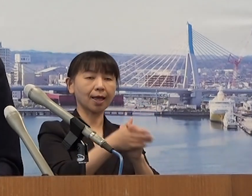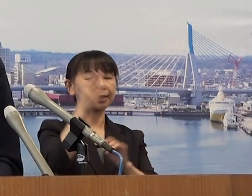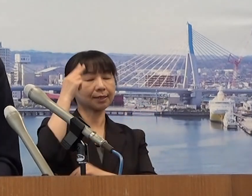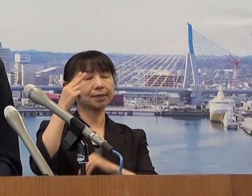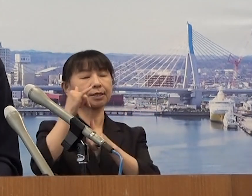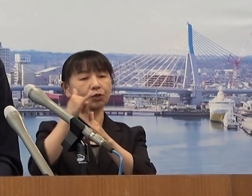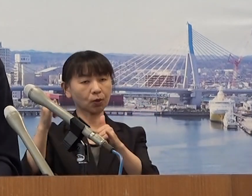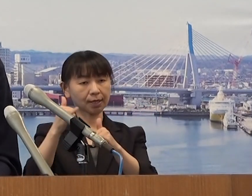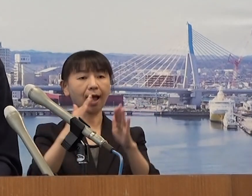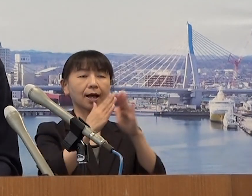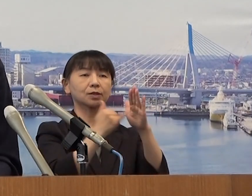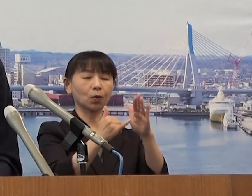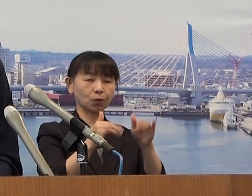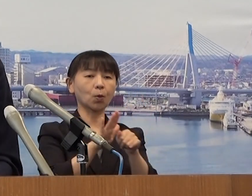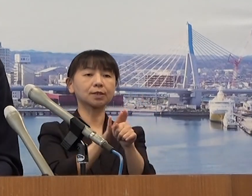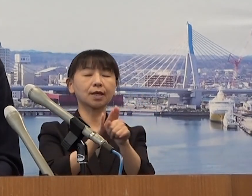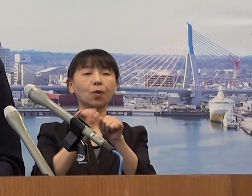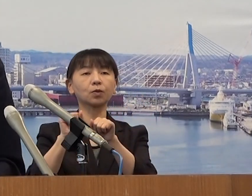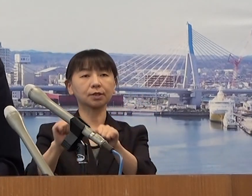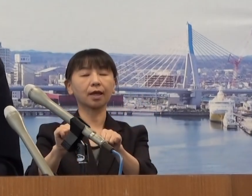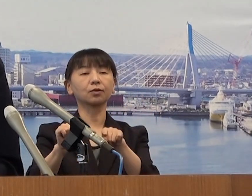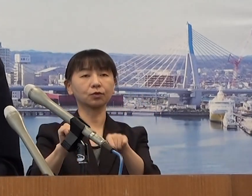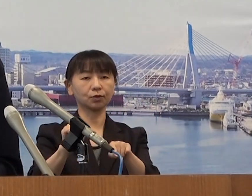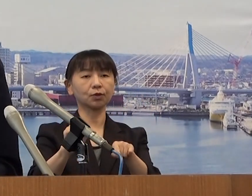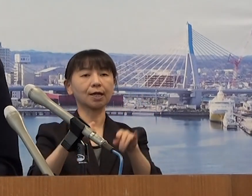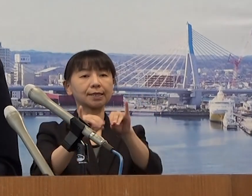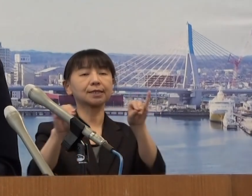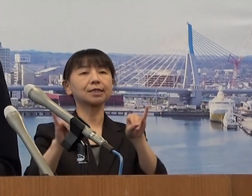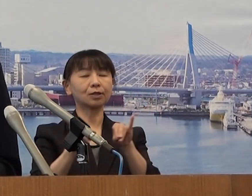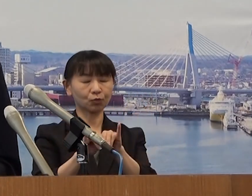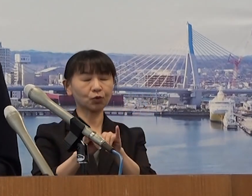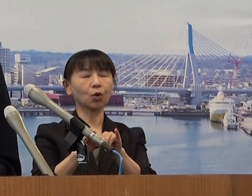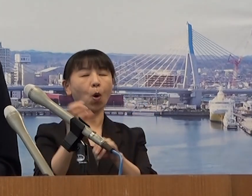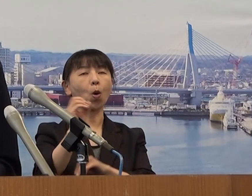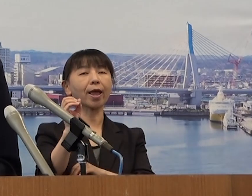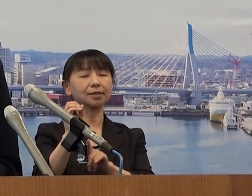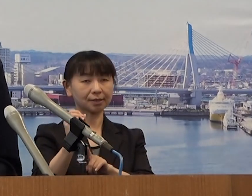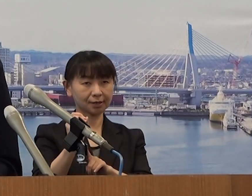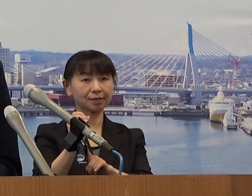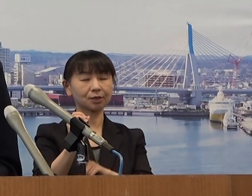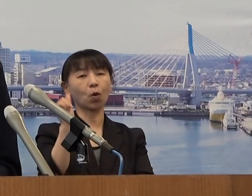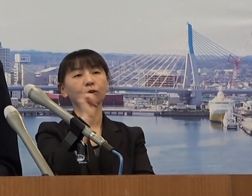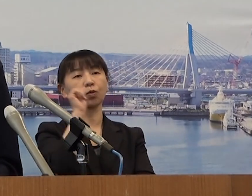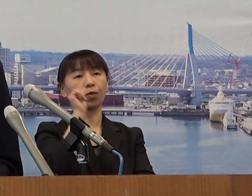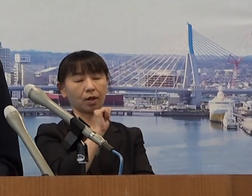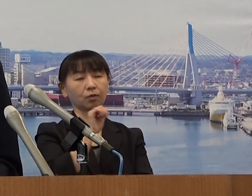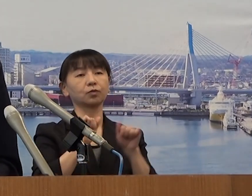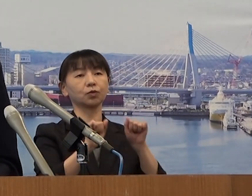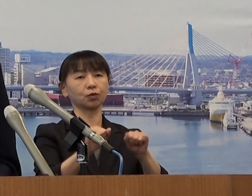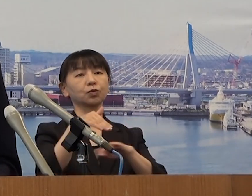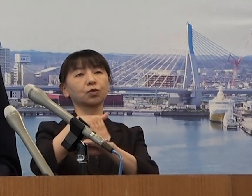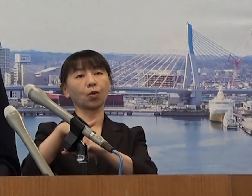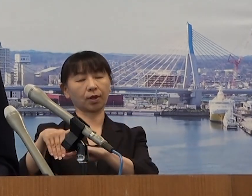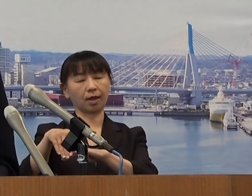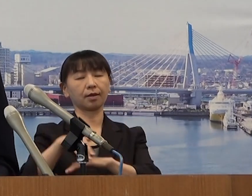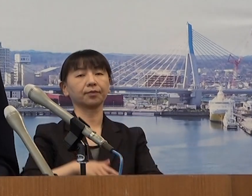やその家族への支援を行っているチームオレンジの活動を紹介いたします。